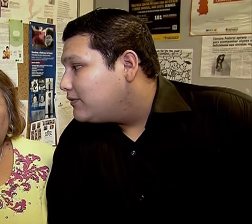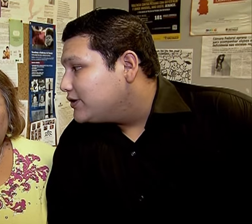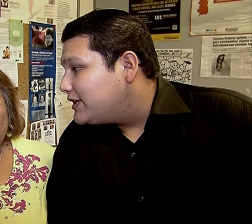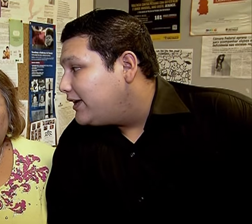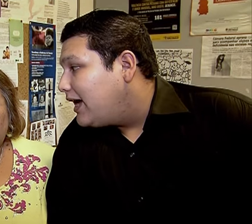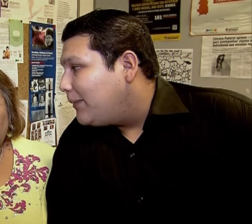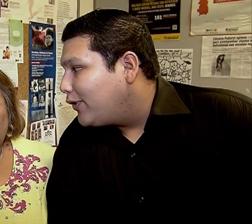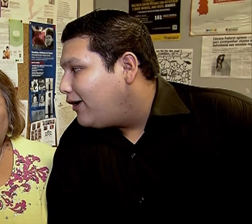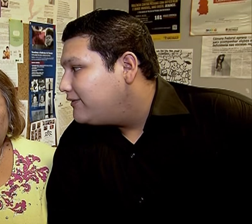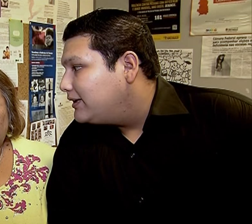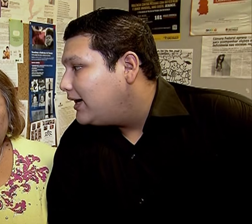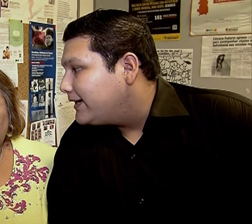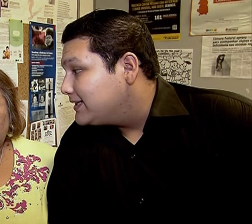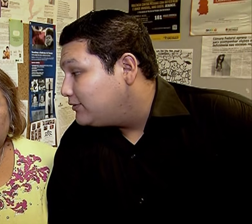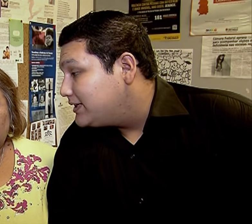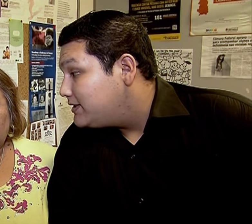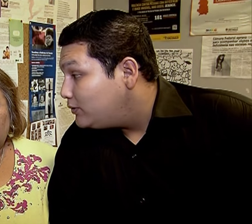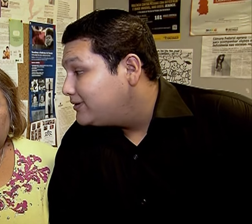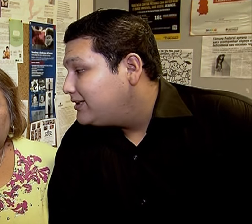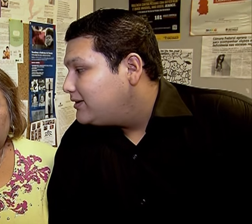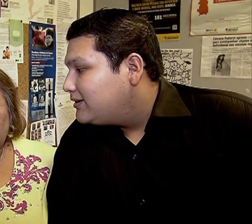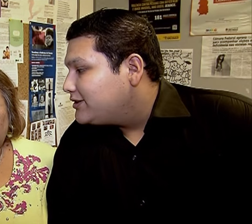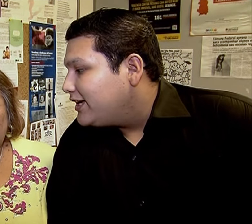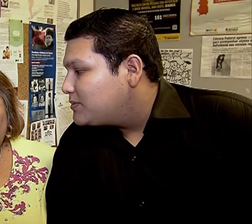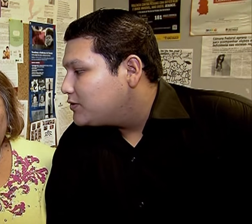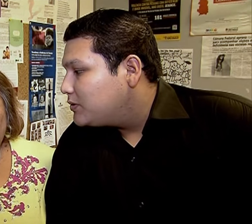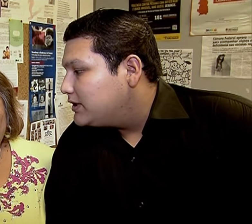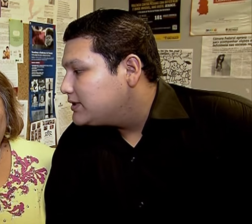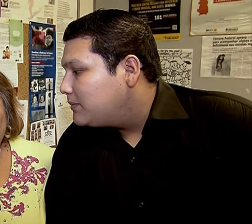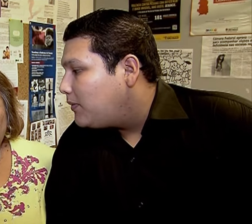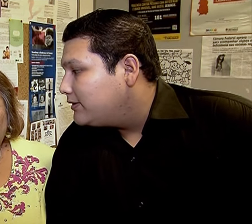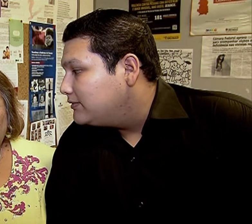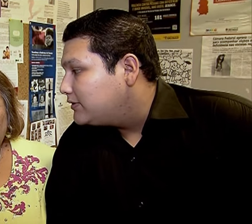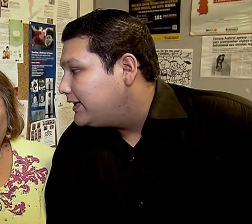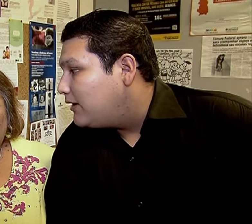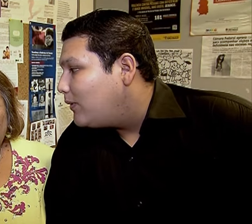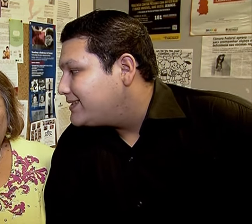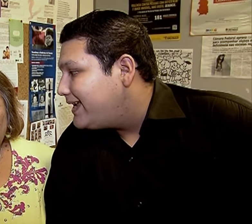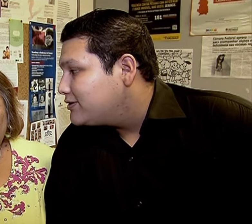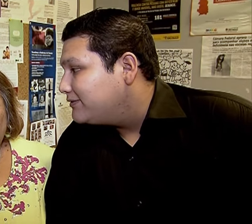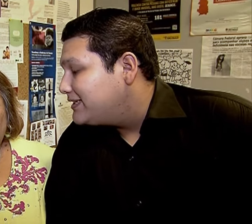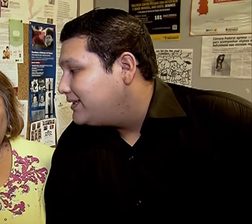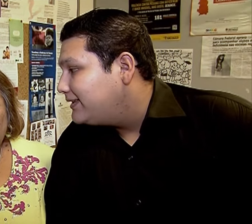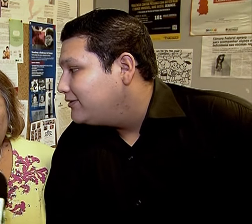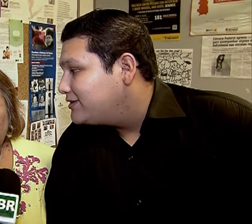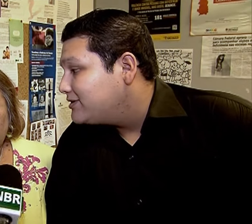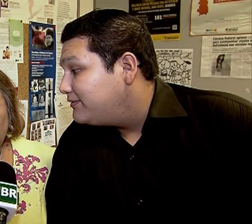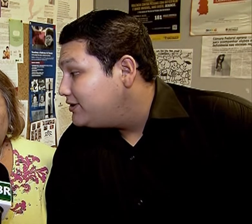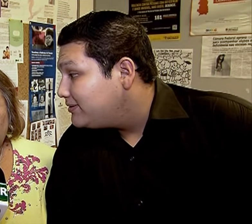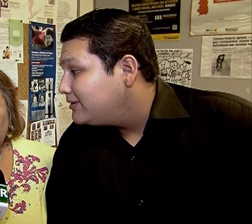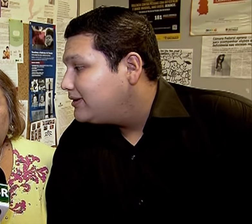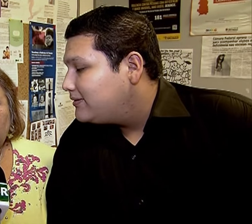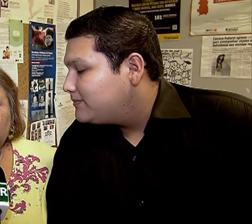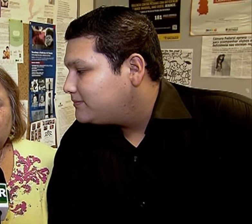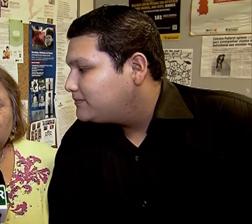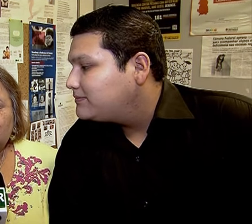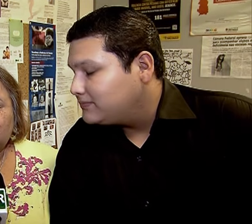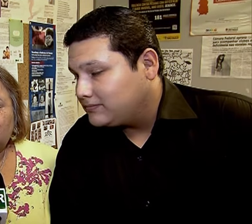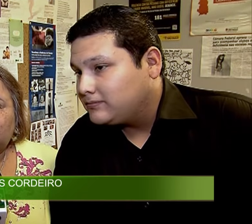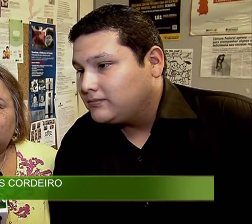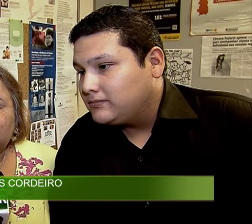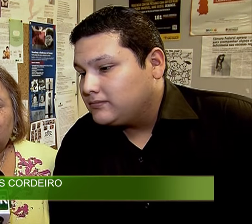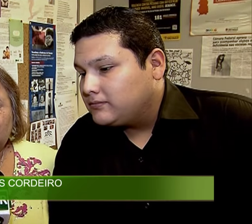aprova a criação da CIL de que as pessoas possam ter um acesso mais facilitado a esse serviço? Com